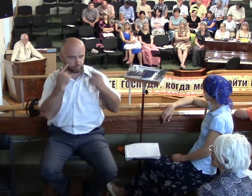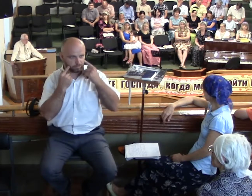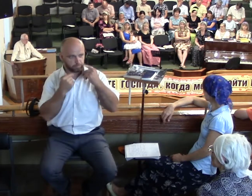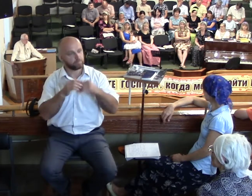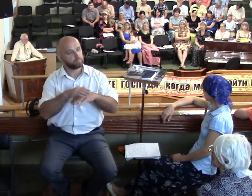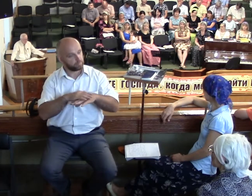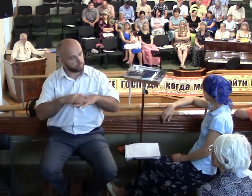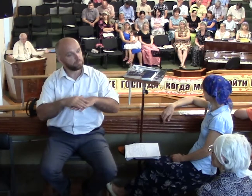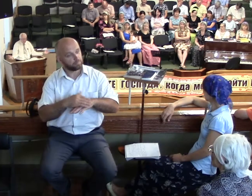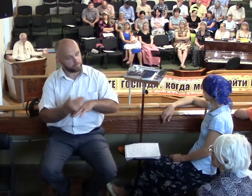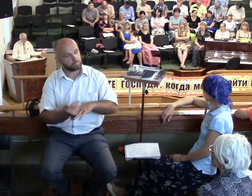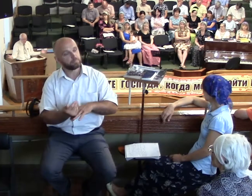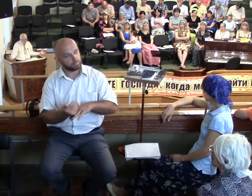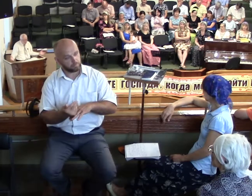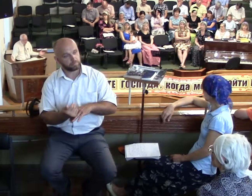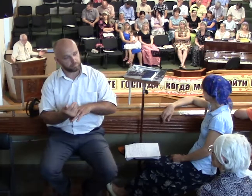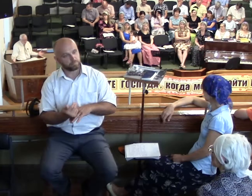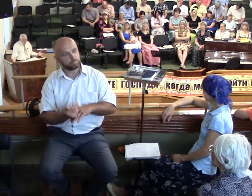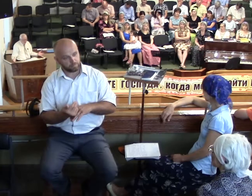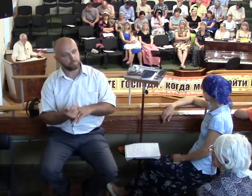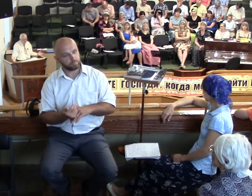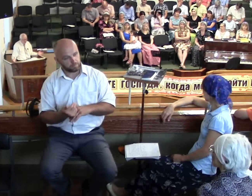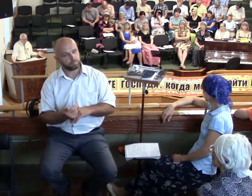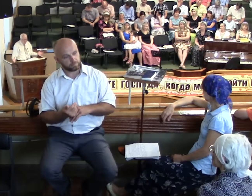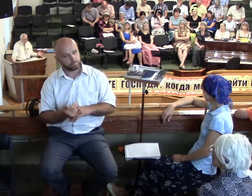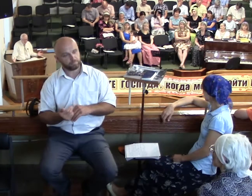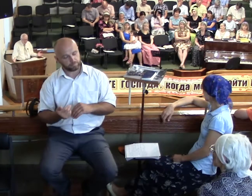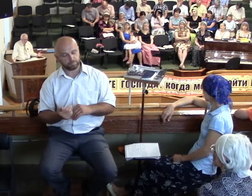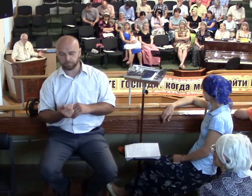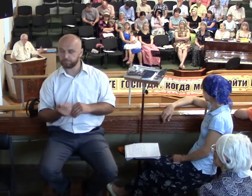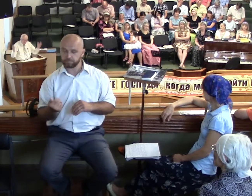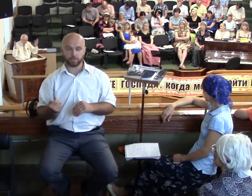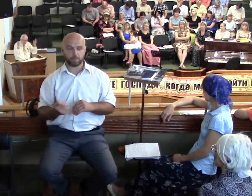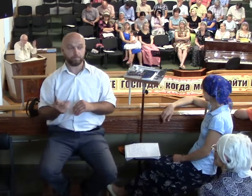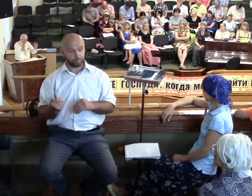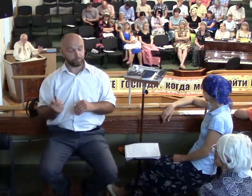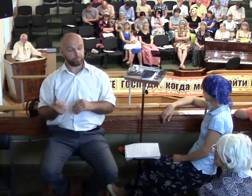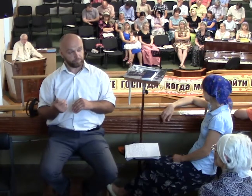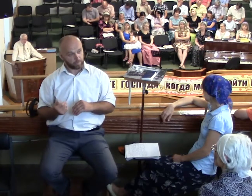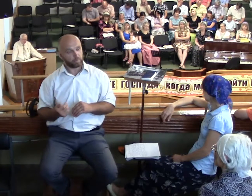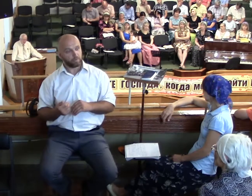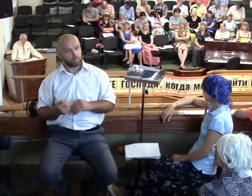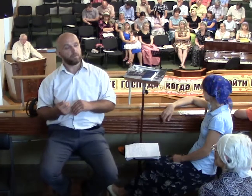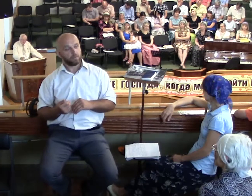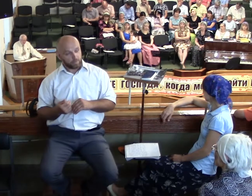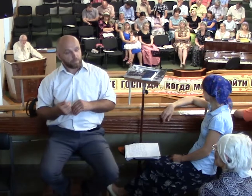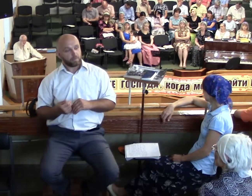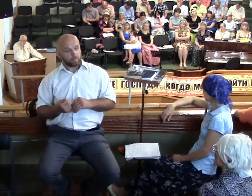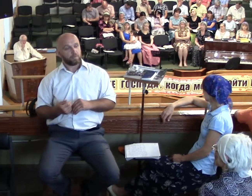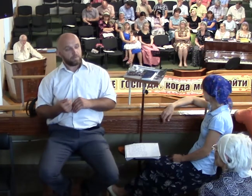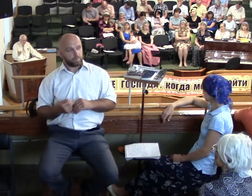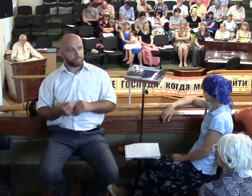что-то. Это не постоянно святой. Он был постоянно святой.